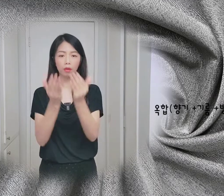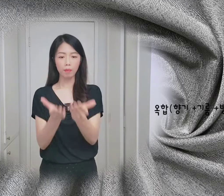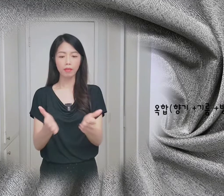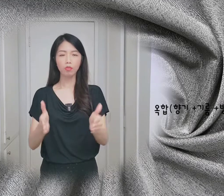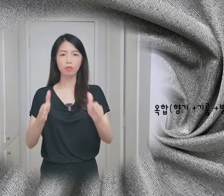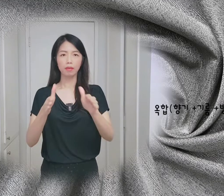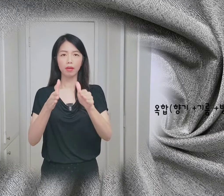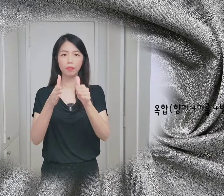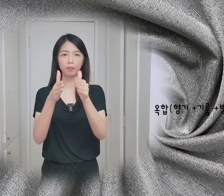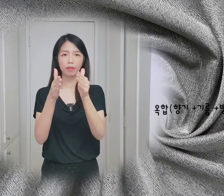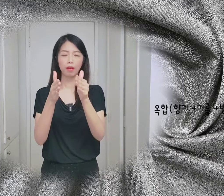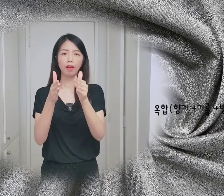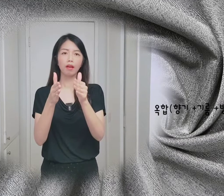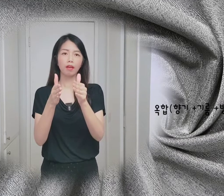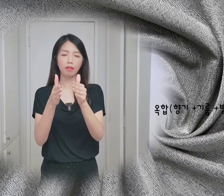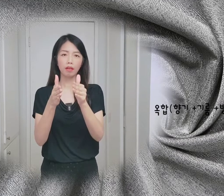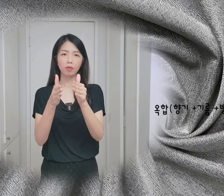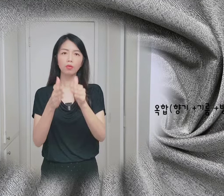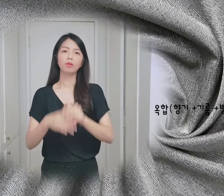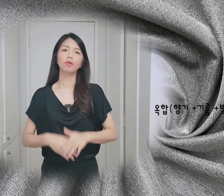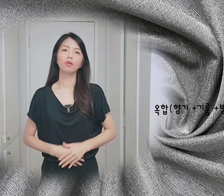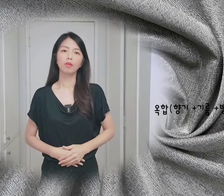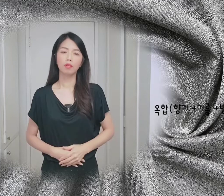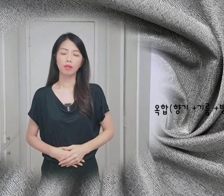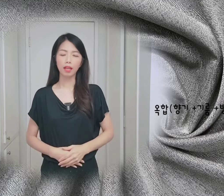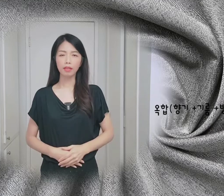모양대로 이렇게 만들어 주시면 돼요. 그리고